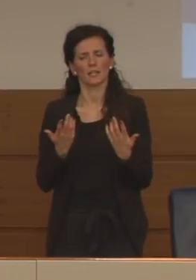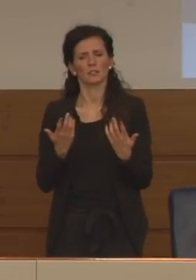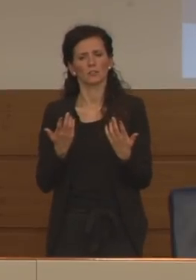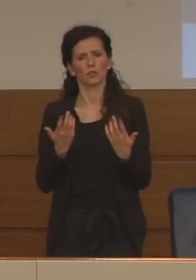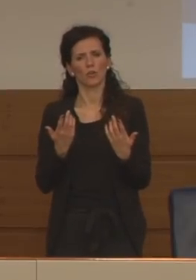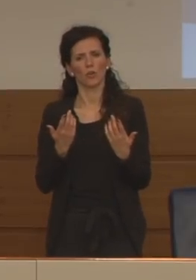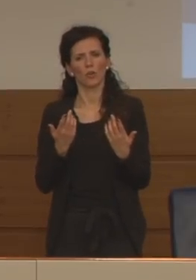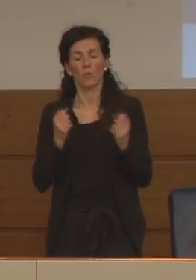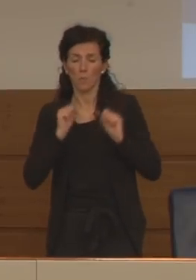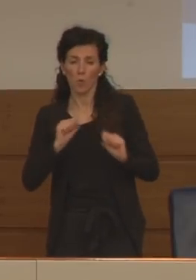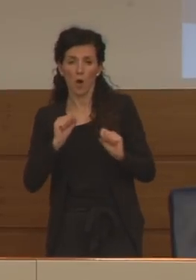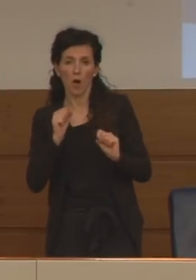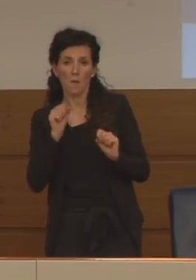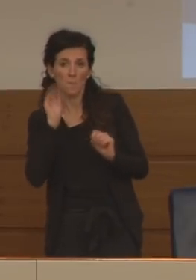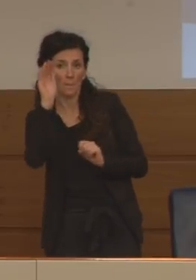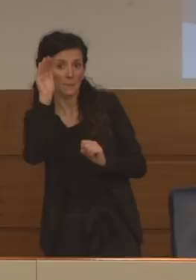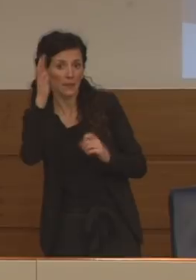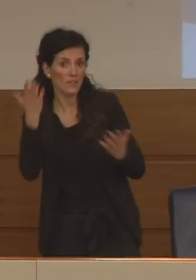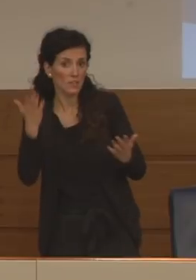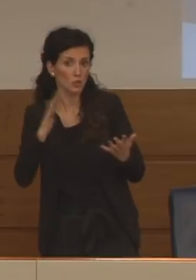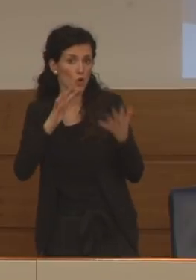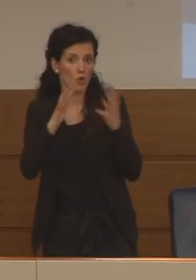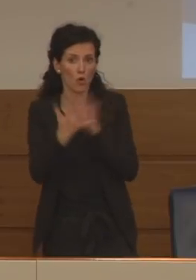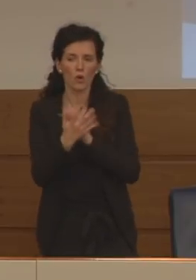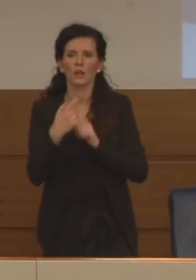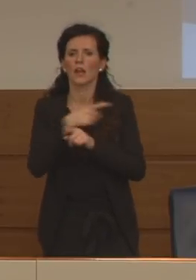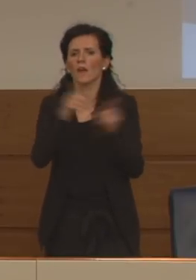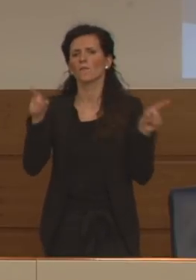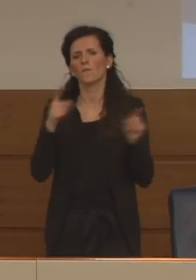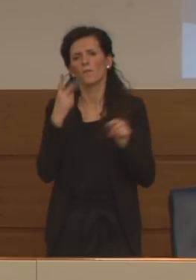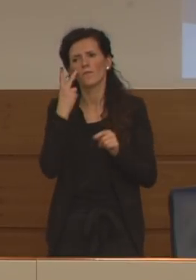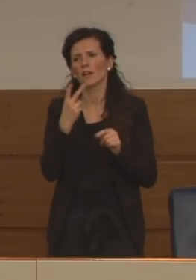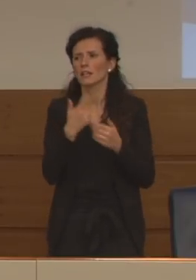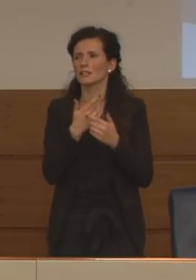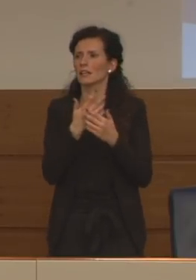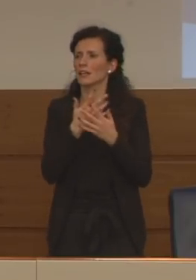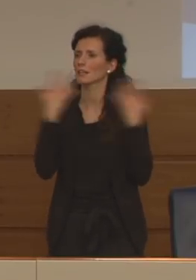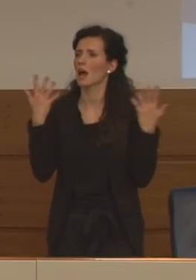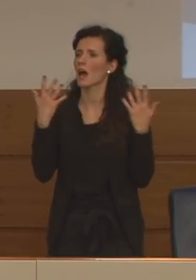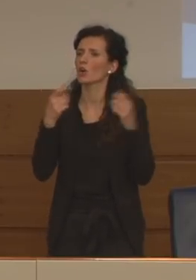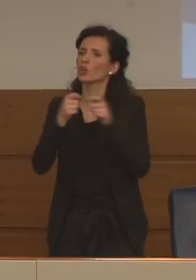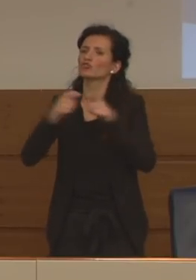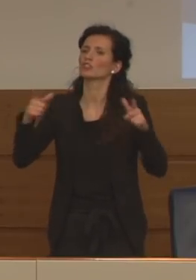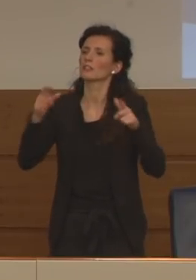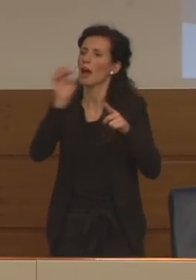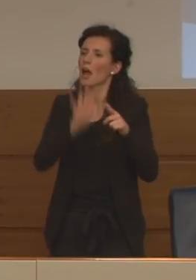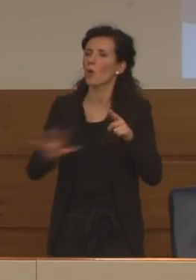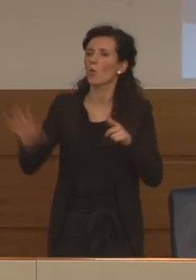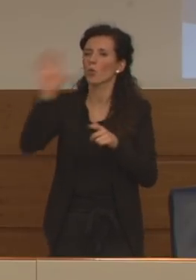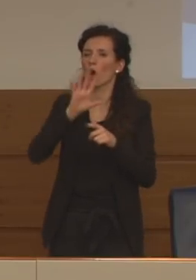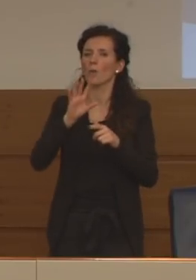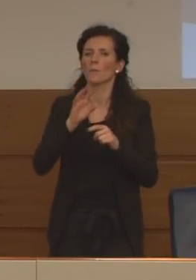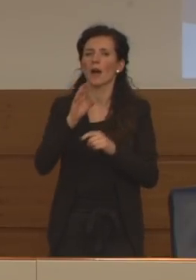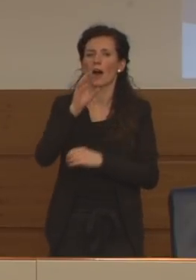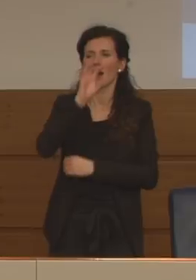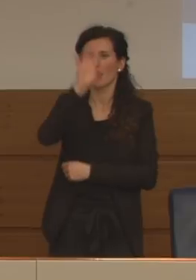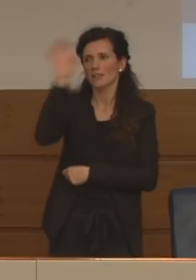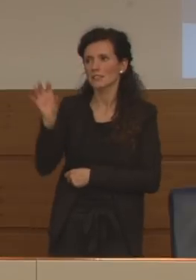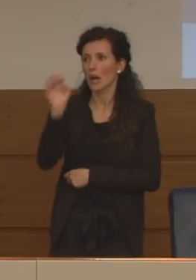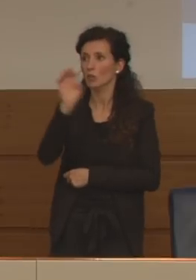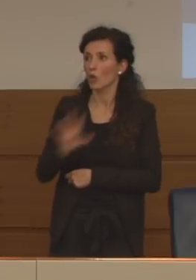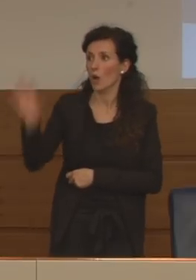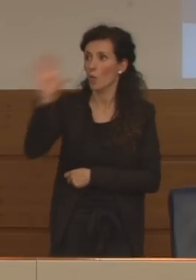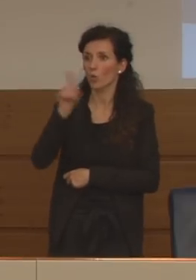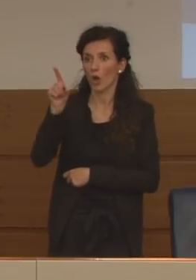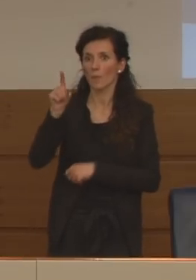e che peraltro voi potete vedere in maniera molto chiara nelle città europee o in altri paesi europei dove alcuni tipi di elementi oggi